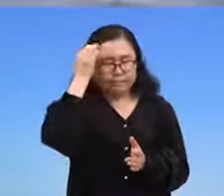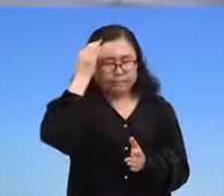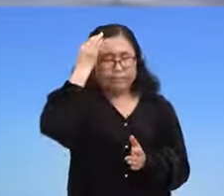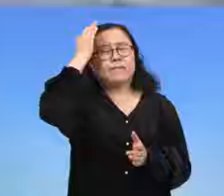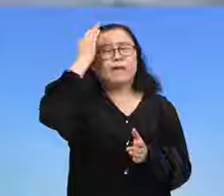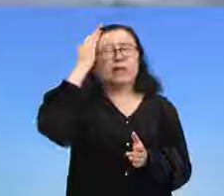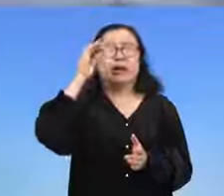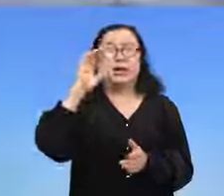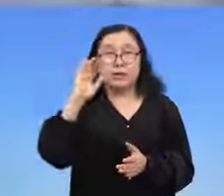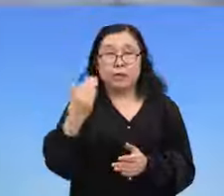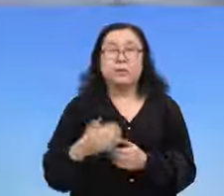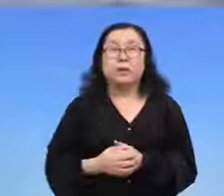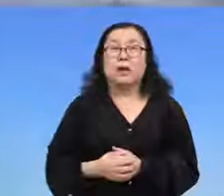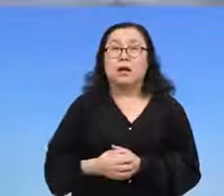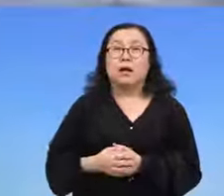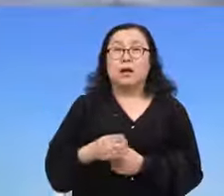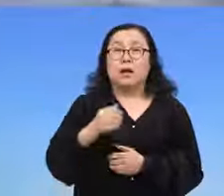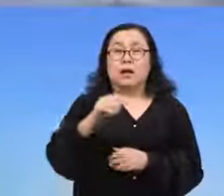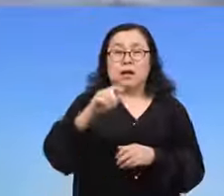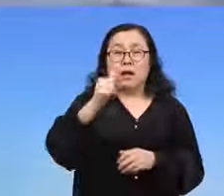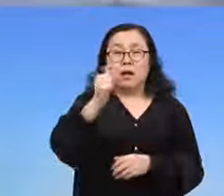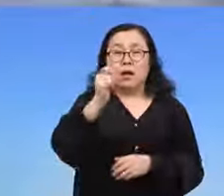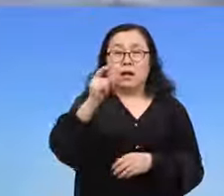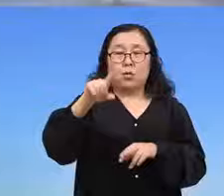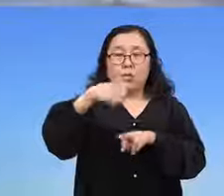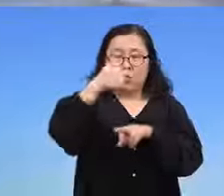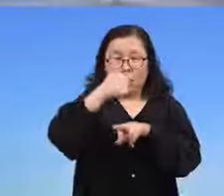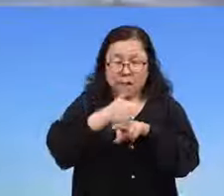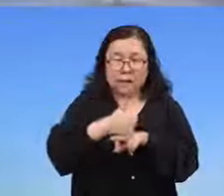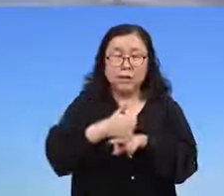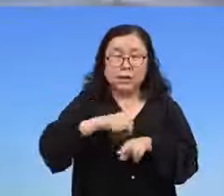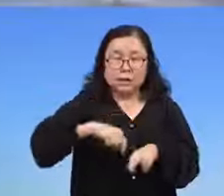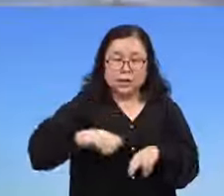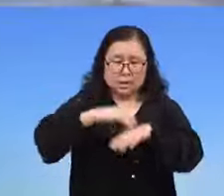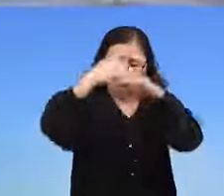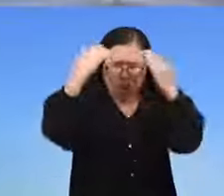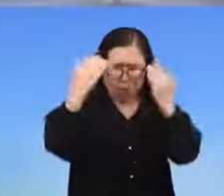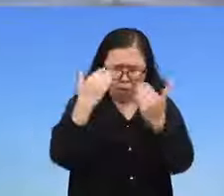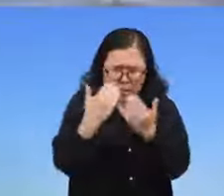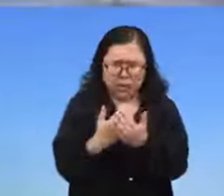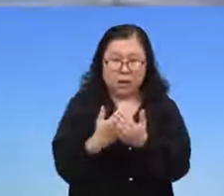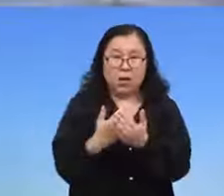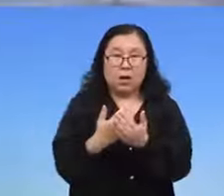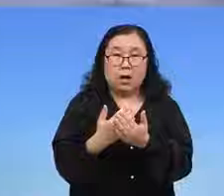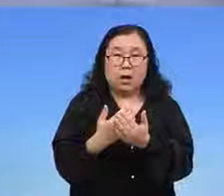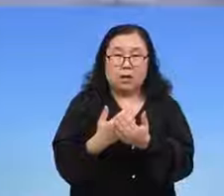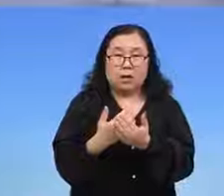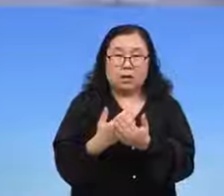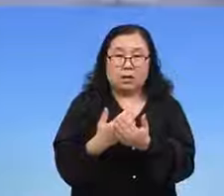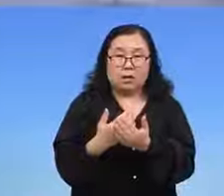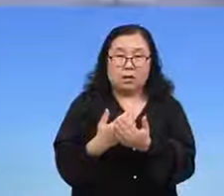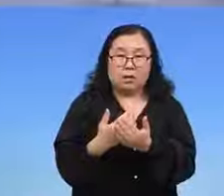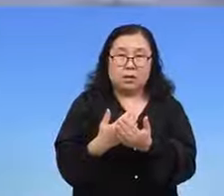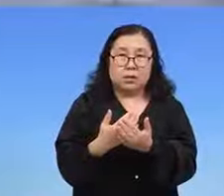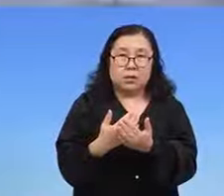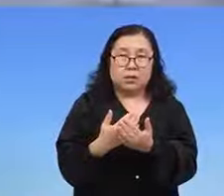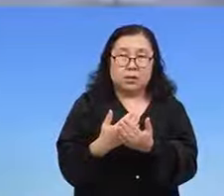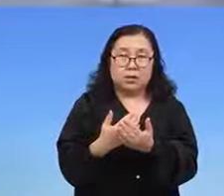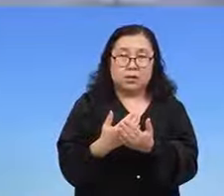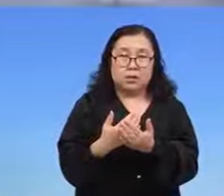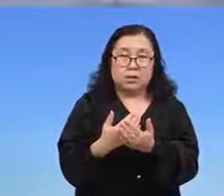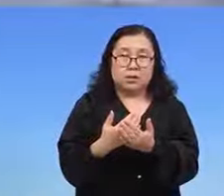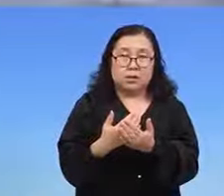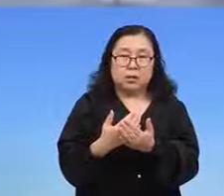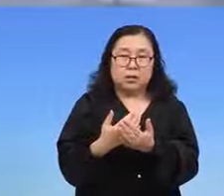좋겠습니다. 헤롯 왕이 자기 모든 걸 걸고 집착하며 가졌던 그 권력에